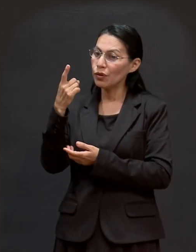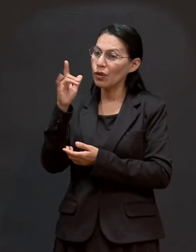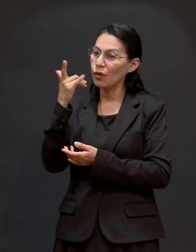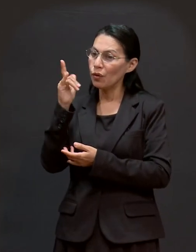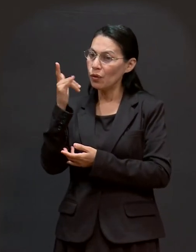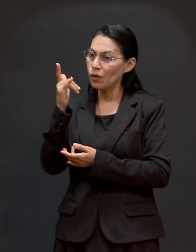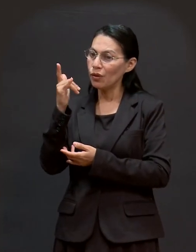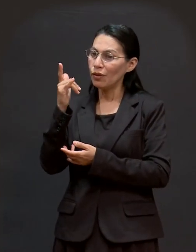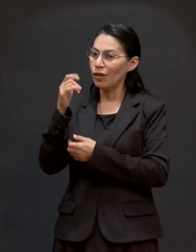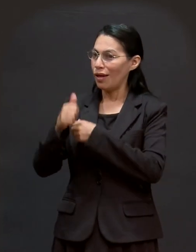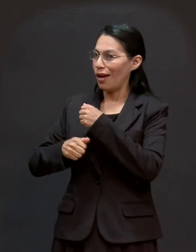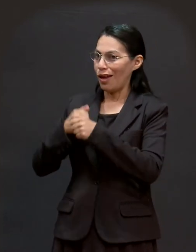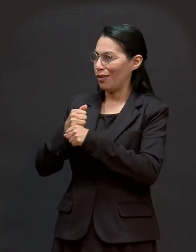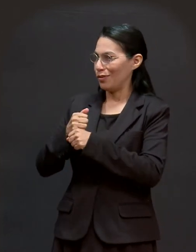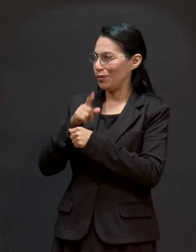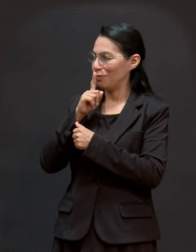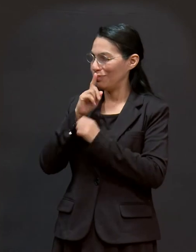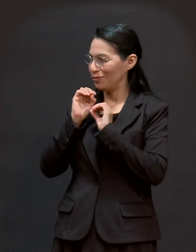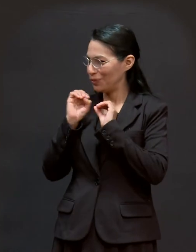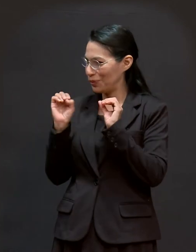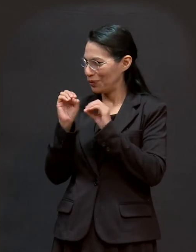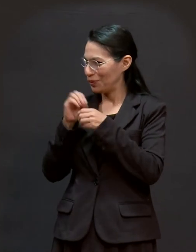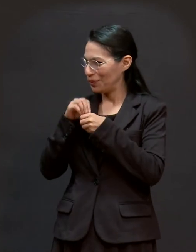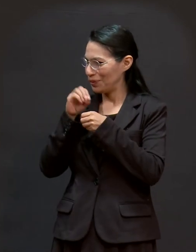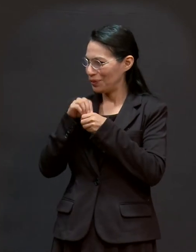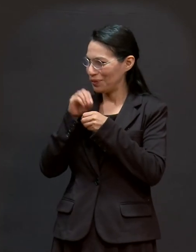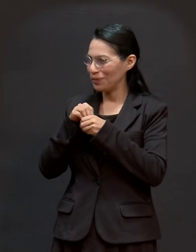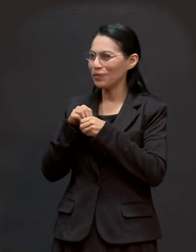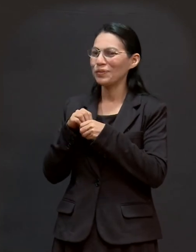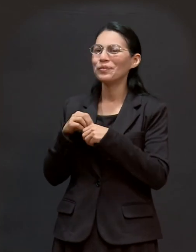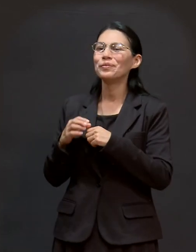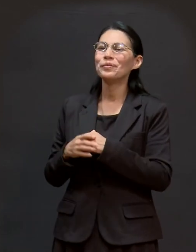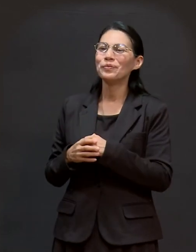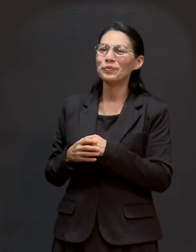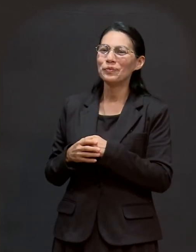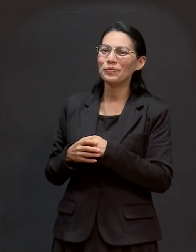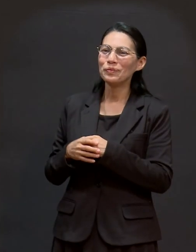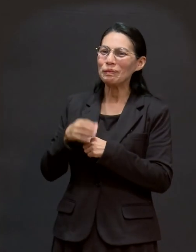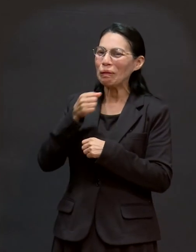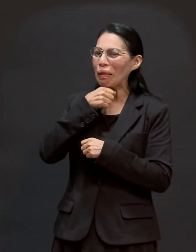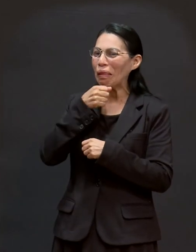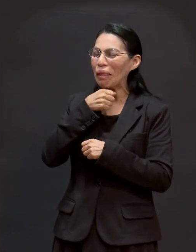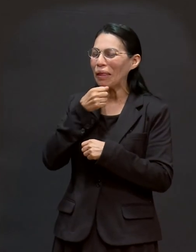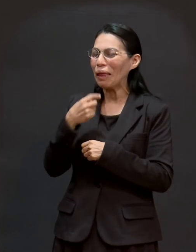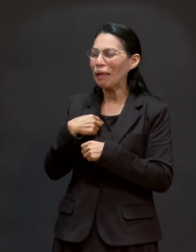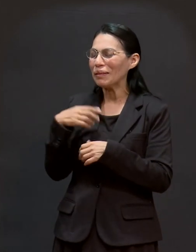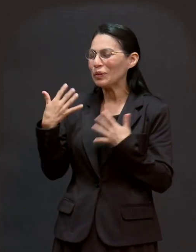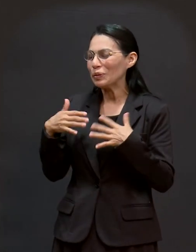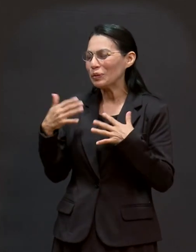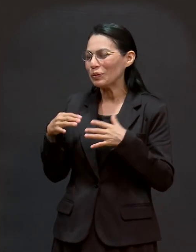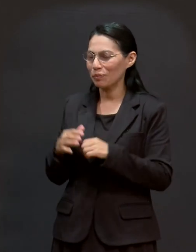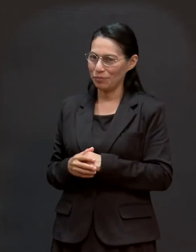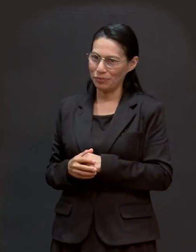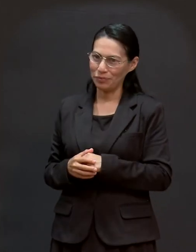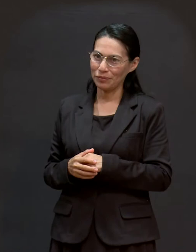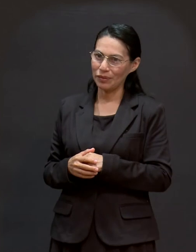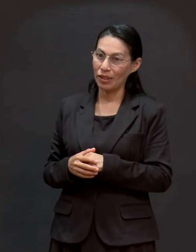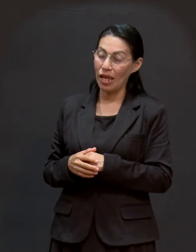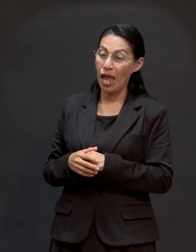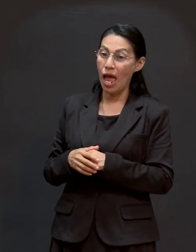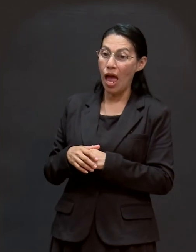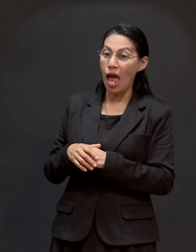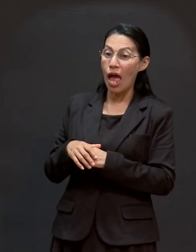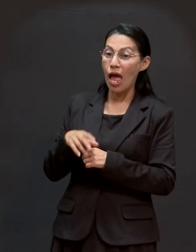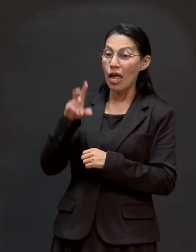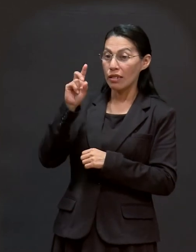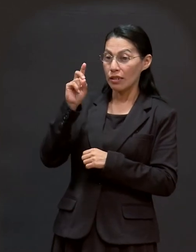el 31 de julio del año no lo voy a decir porque van a saber es de esos ojos este el